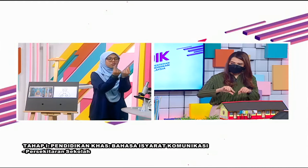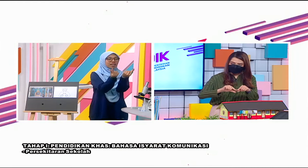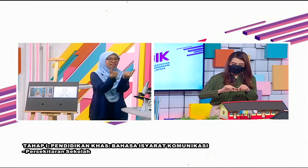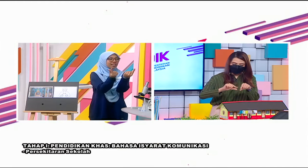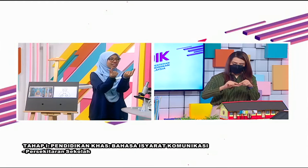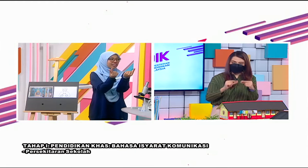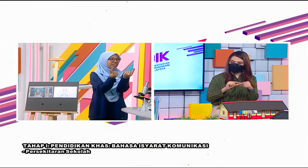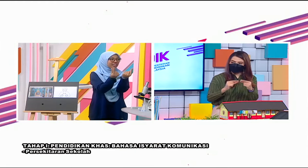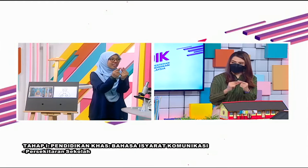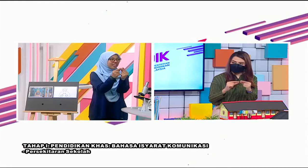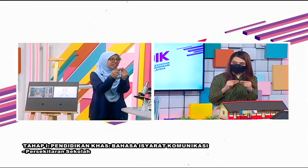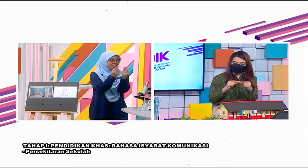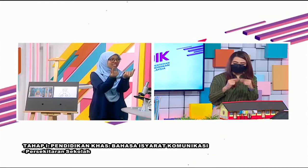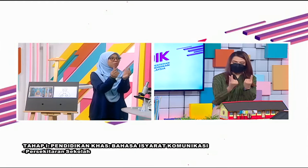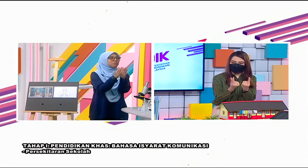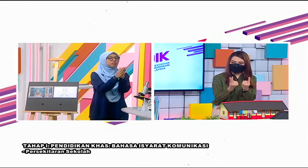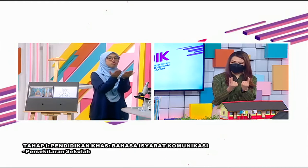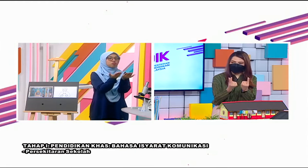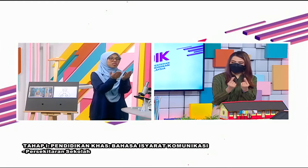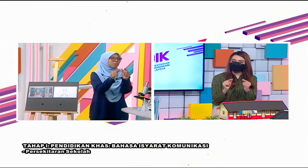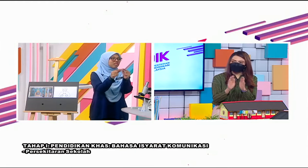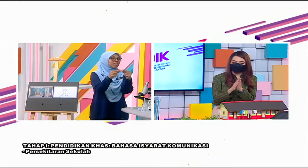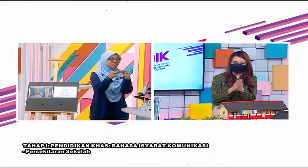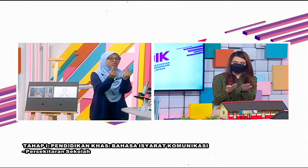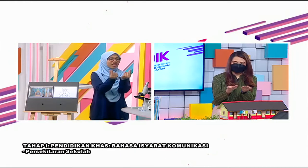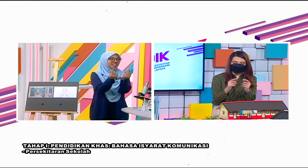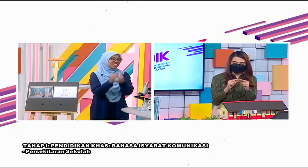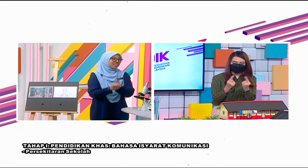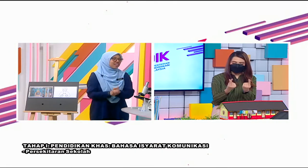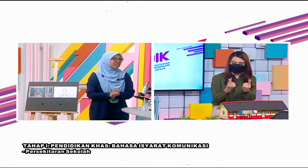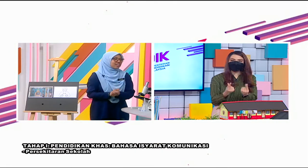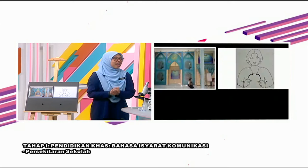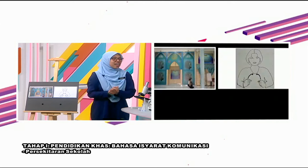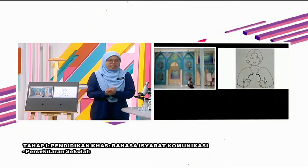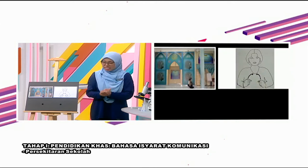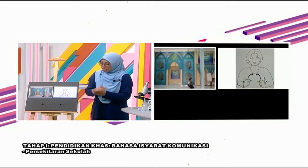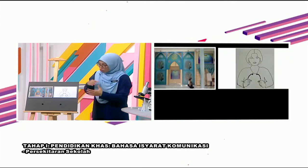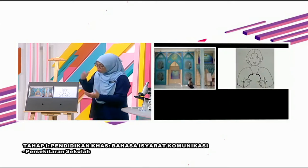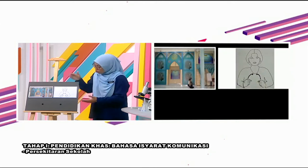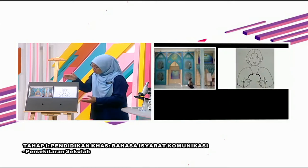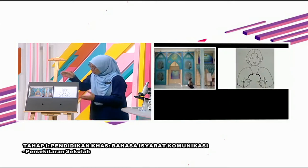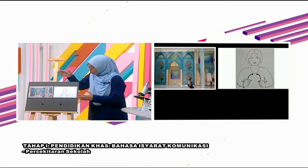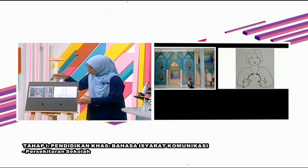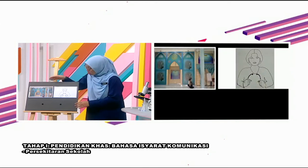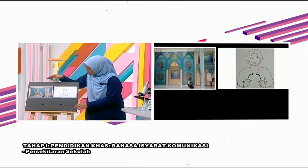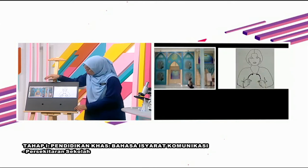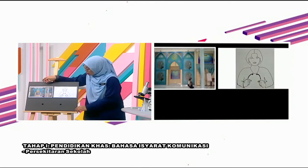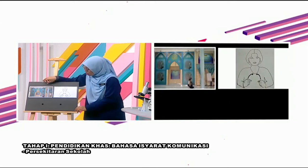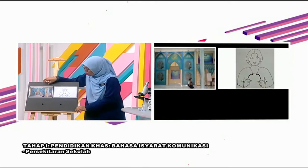Quran. Quran. Sama macam buku tapi okay. Quran. Ni ada guru dan murid sedang membaca Quran